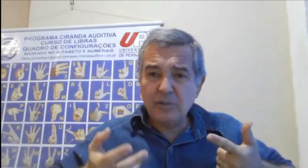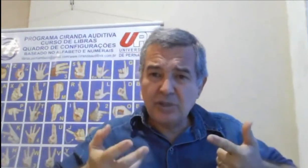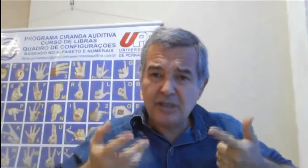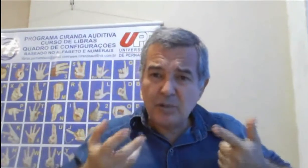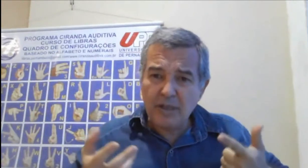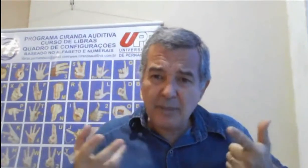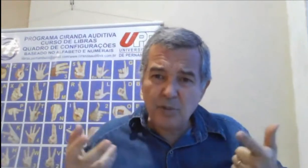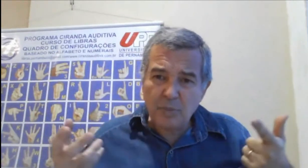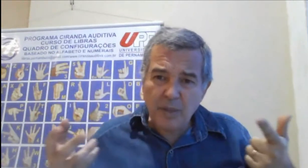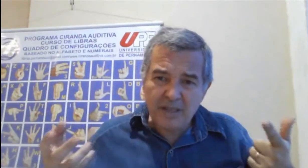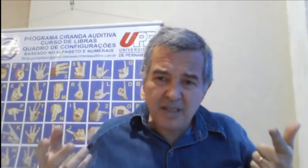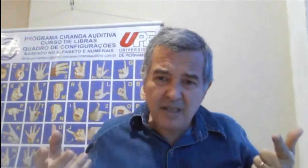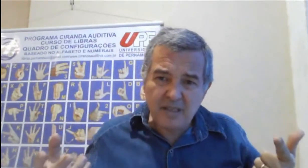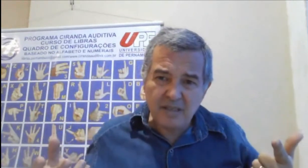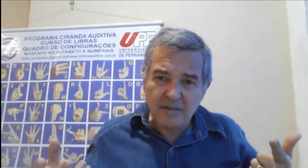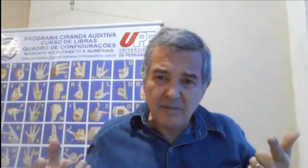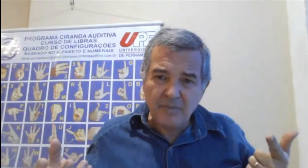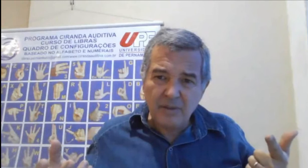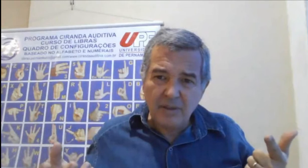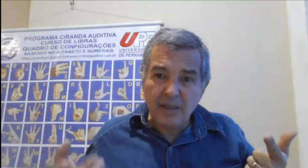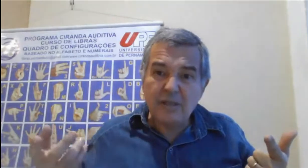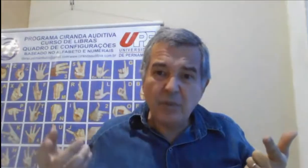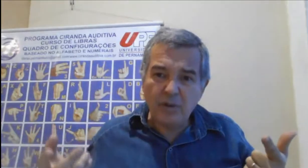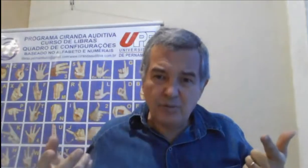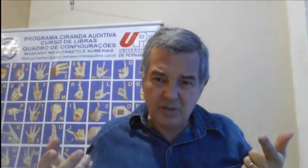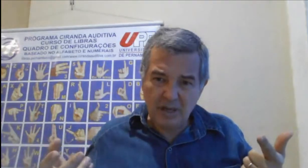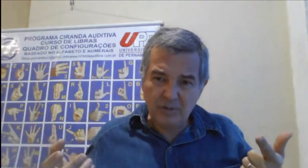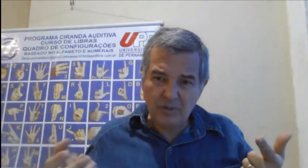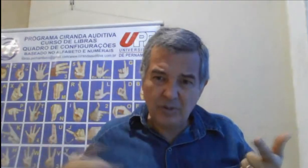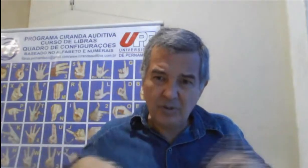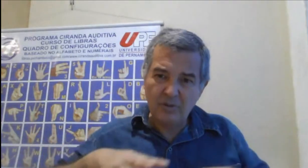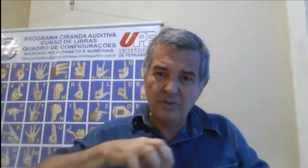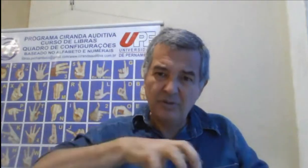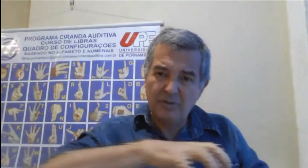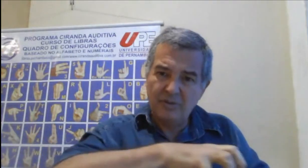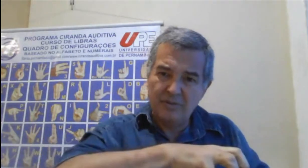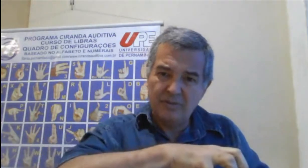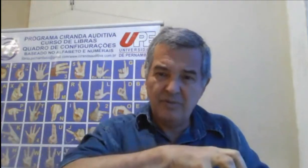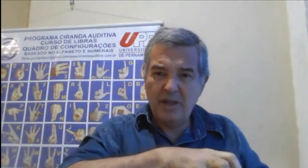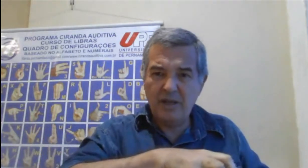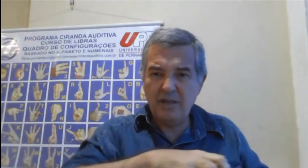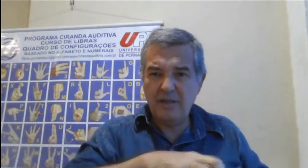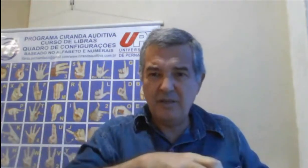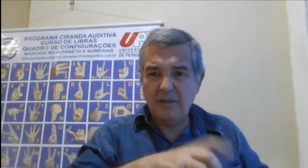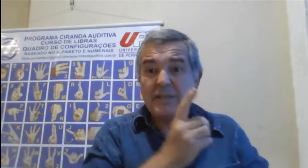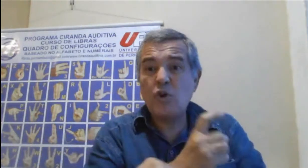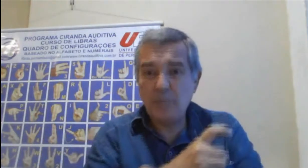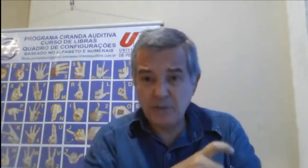Aracnídeos têm 50 mil espécies. Eles botam um sinal só de aranha. Mas escorpião